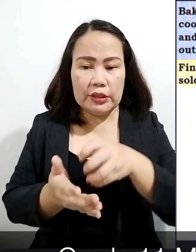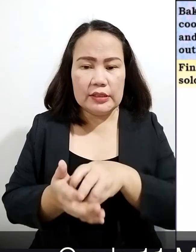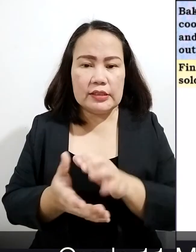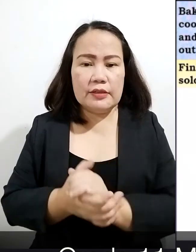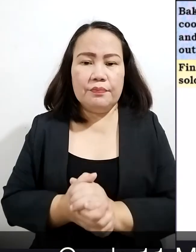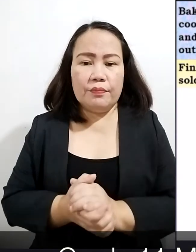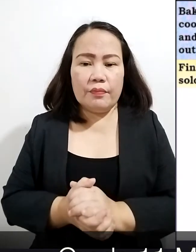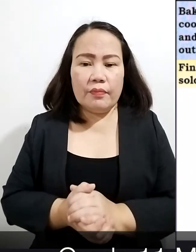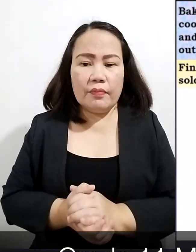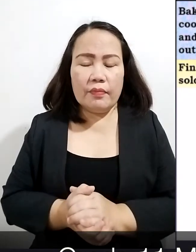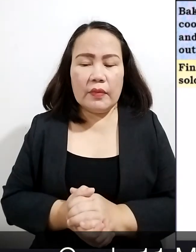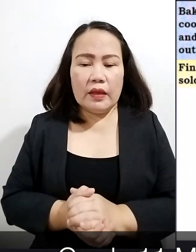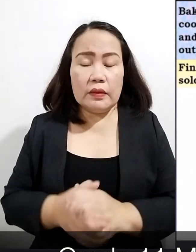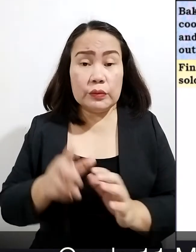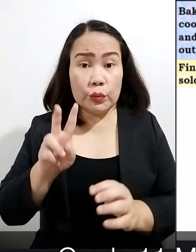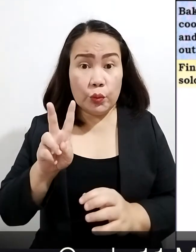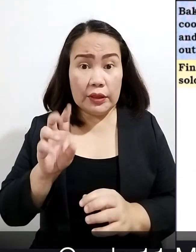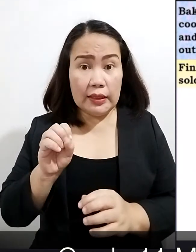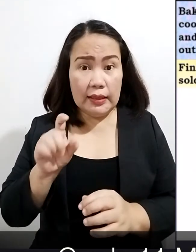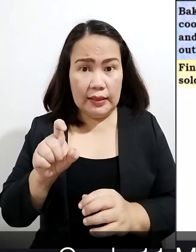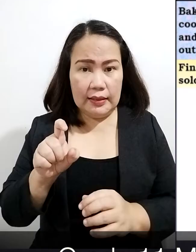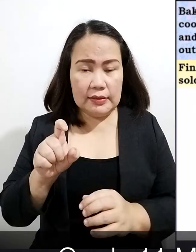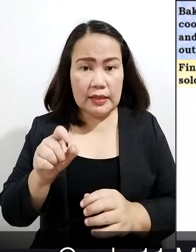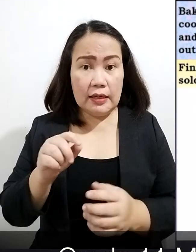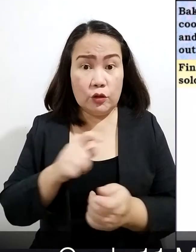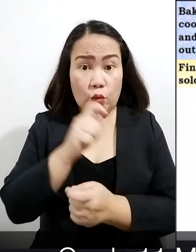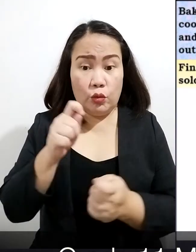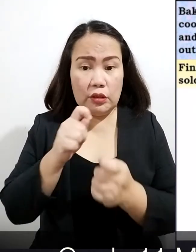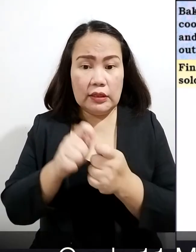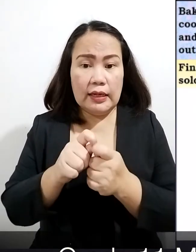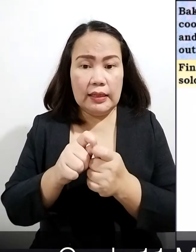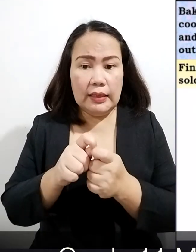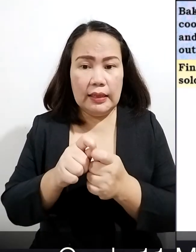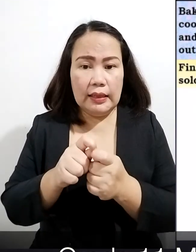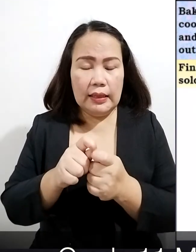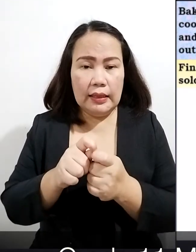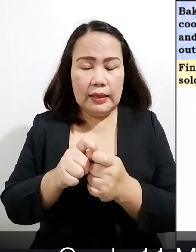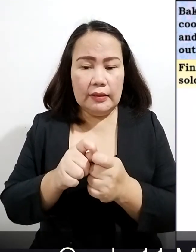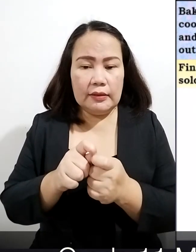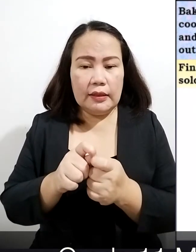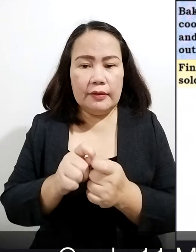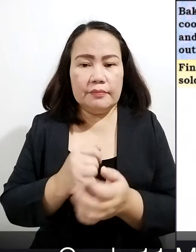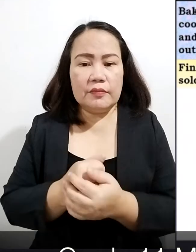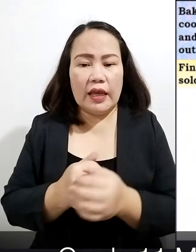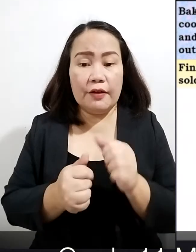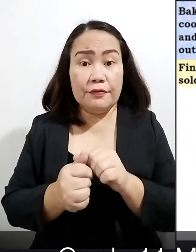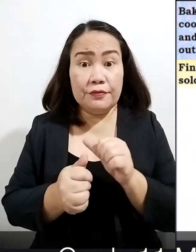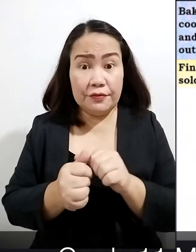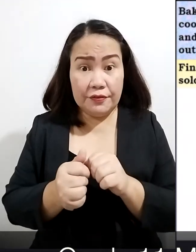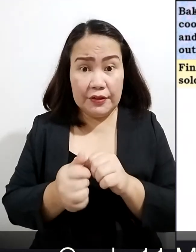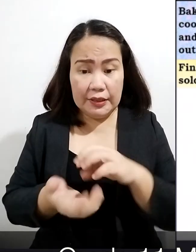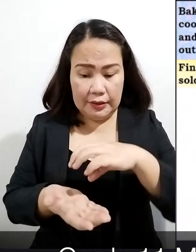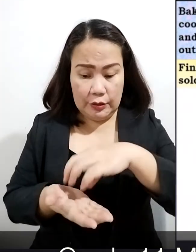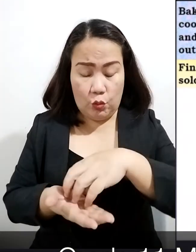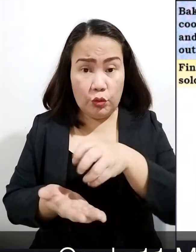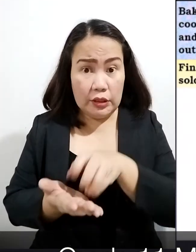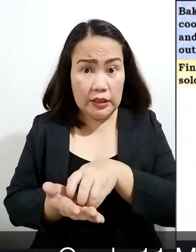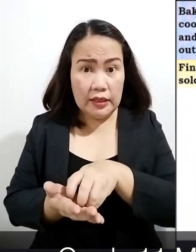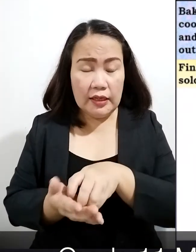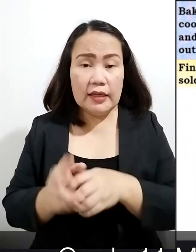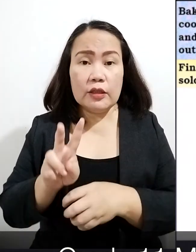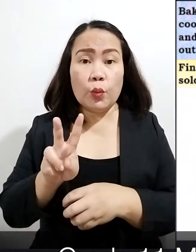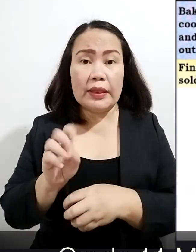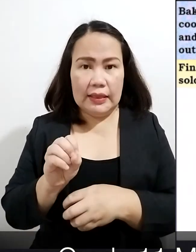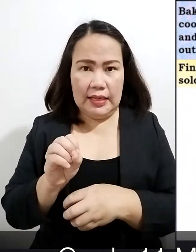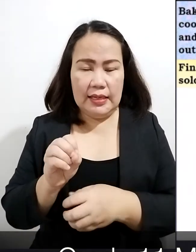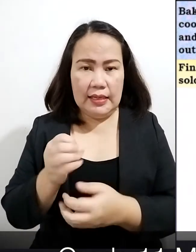cookies. Ang 20x ang total na pagbibilan. Ang bawat piraso ng cookie ay ibinebenta nila sa